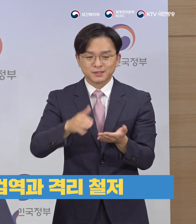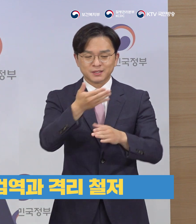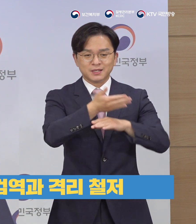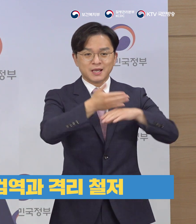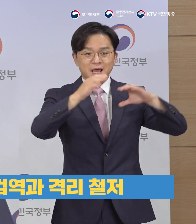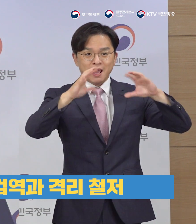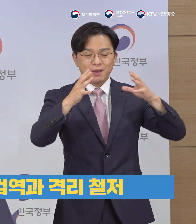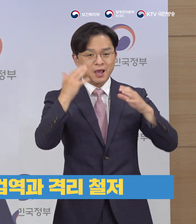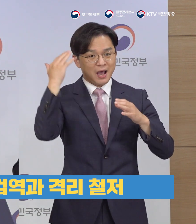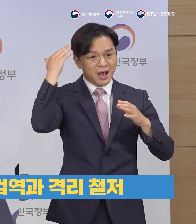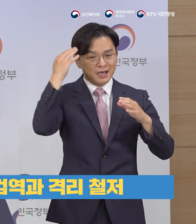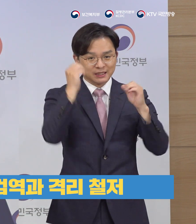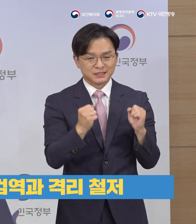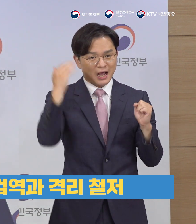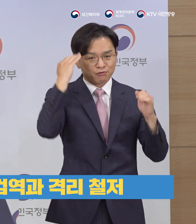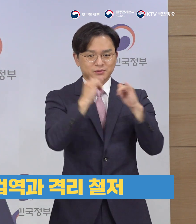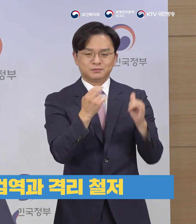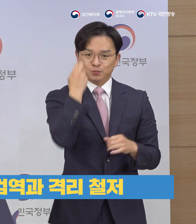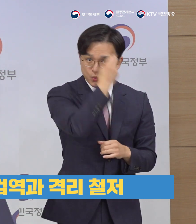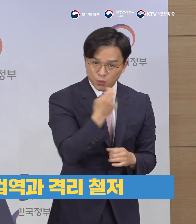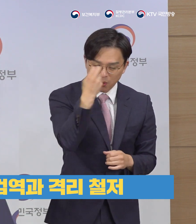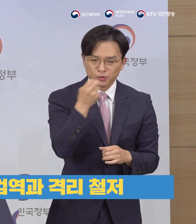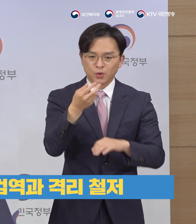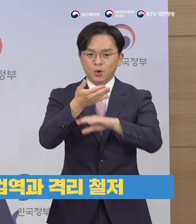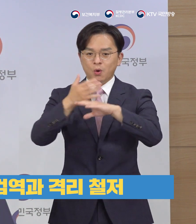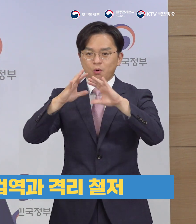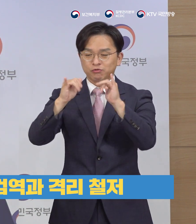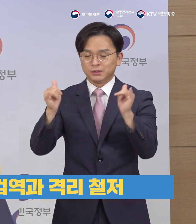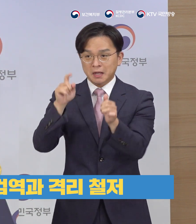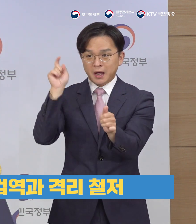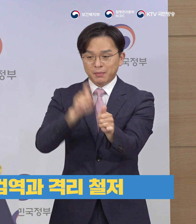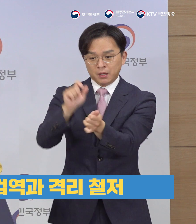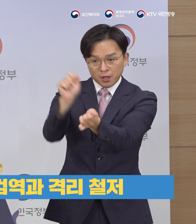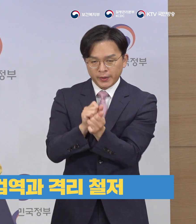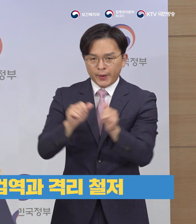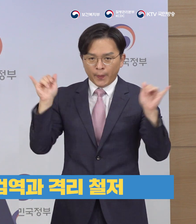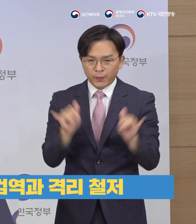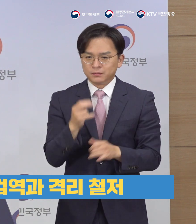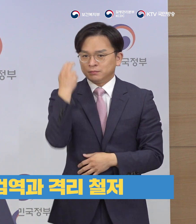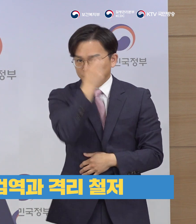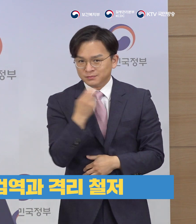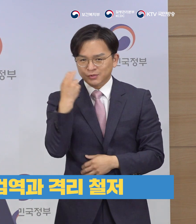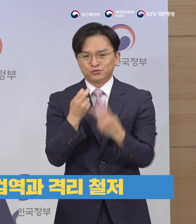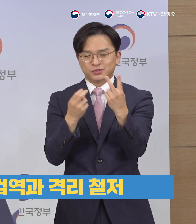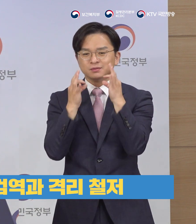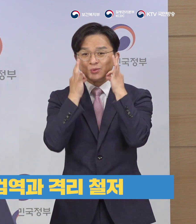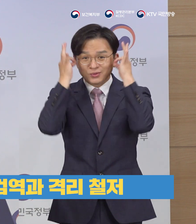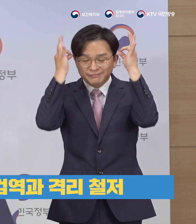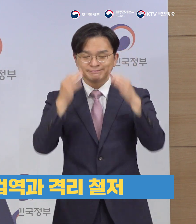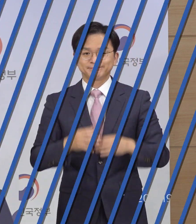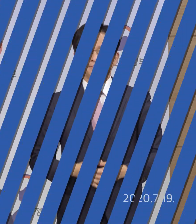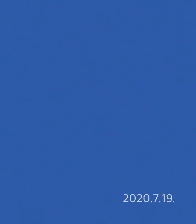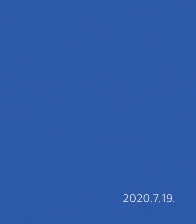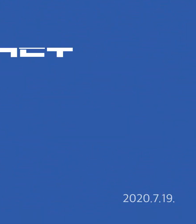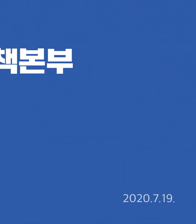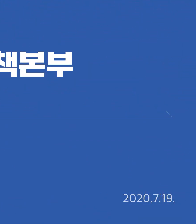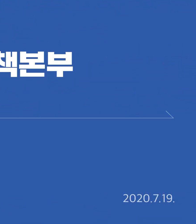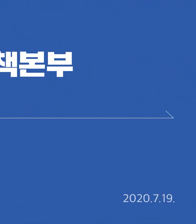검역과 격리, 우리 국민의 보호를 위한 최선의 노력을 계속해 나가겠습니다.